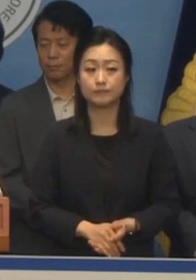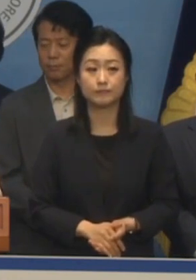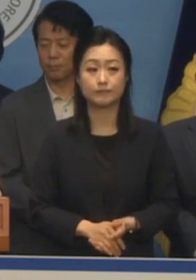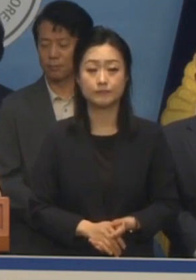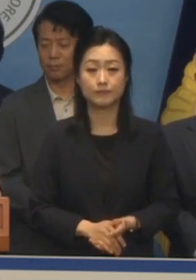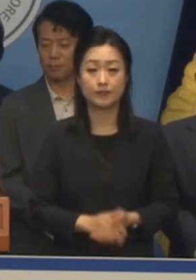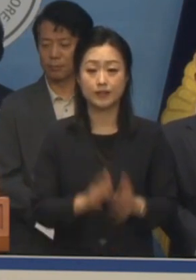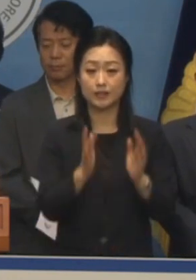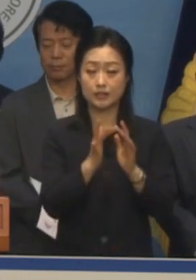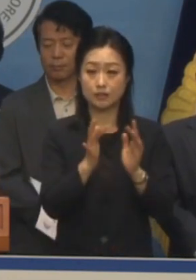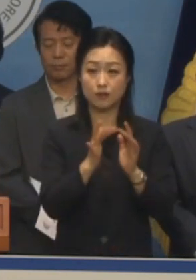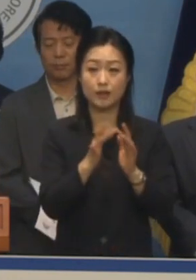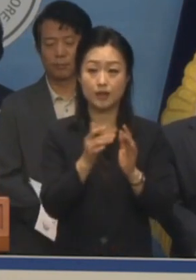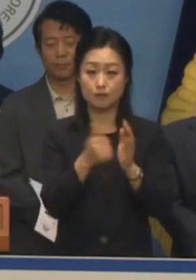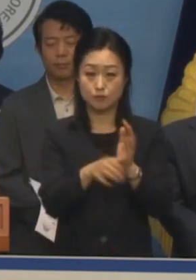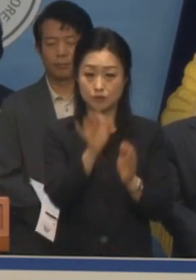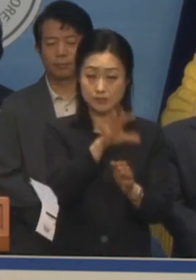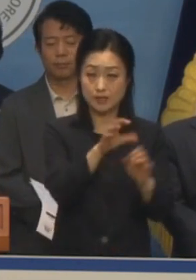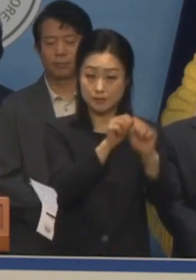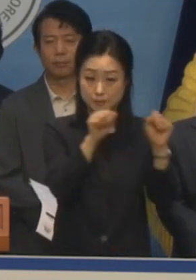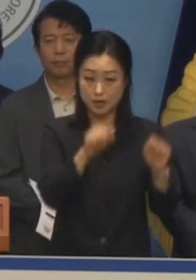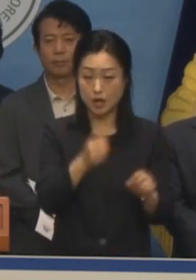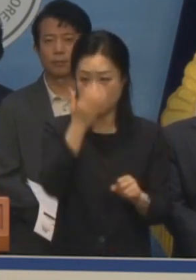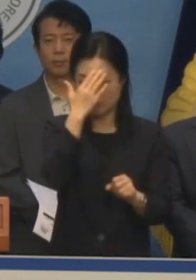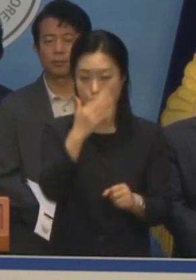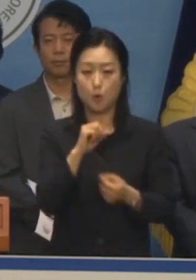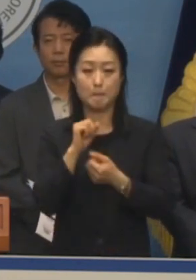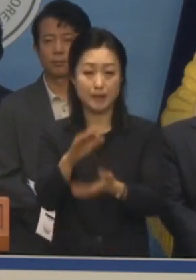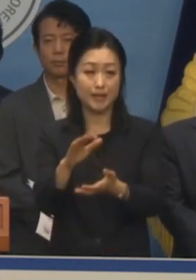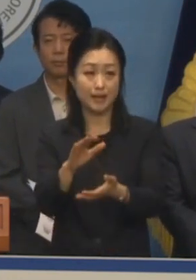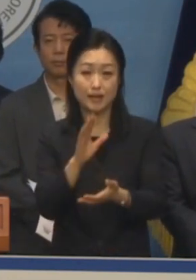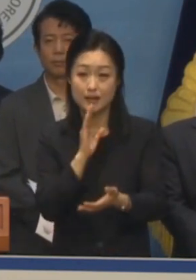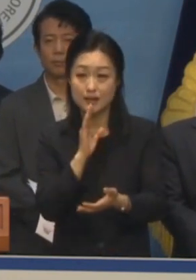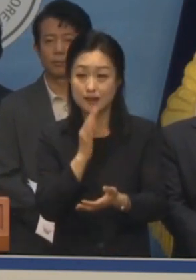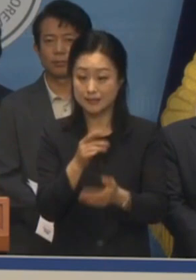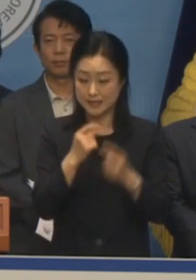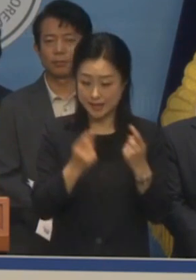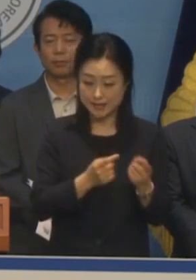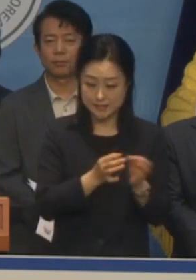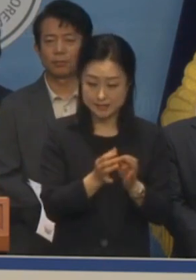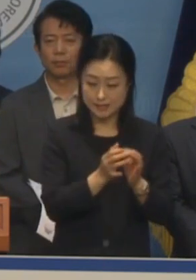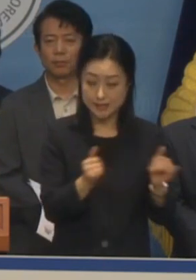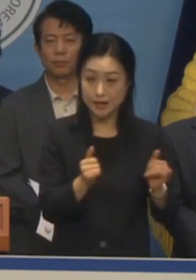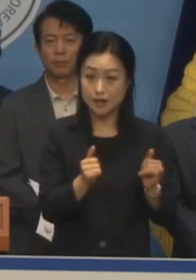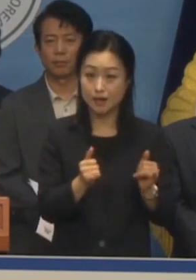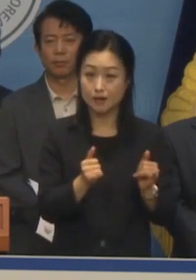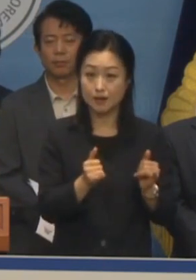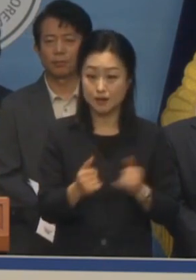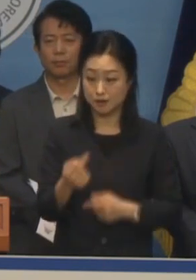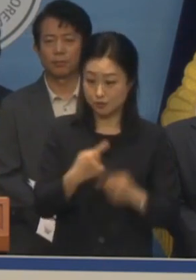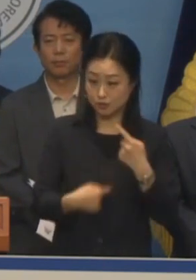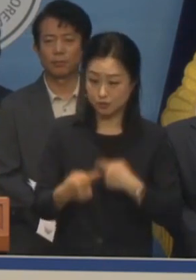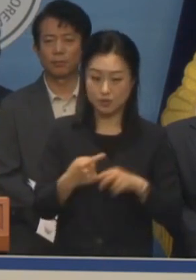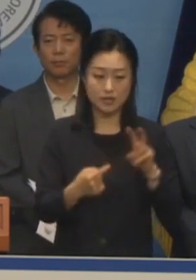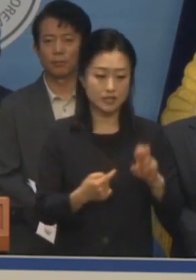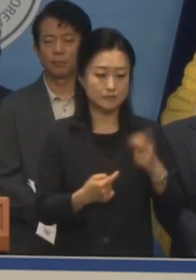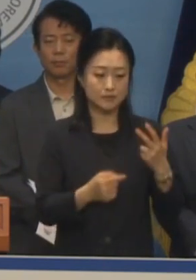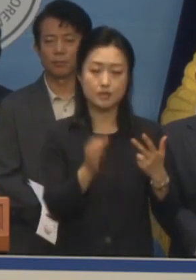각 플랫폼들은 고객들에게 무료 배달이라고 운영하지만 우리 자영업자들에게는 주문 금액의